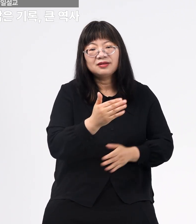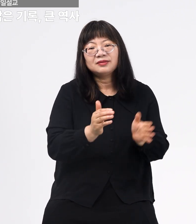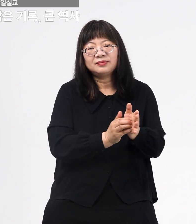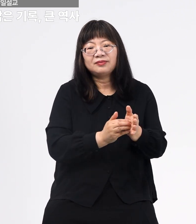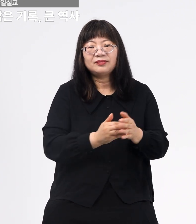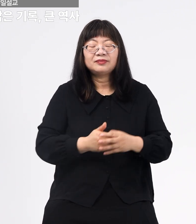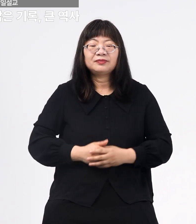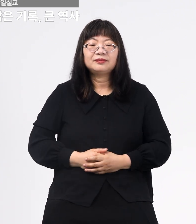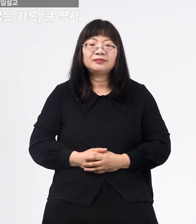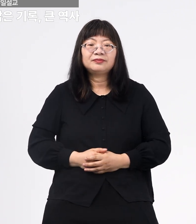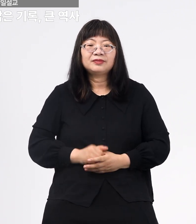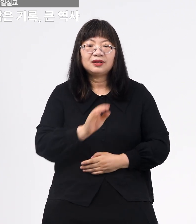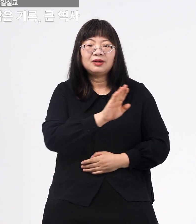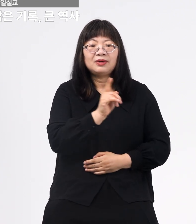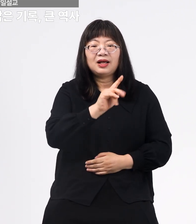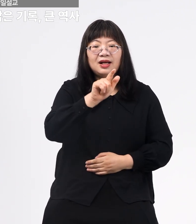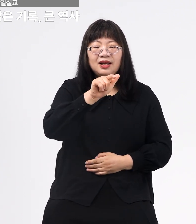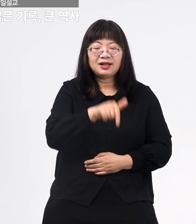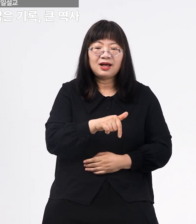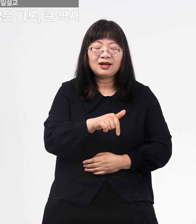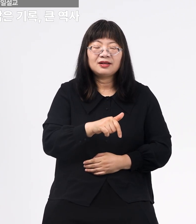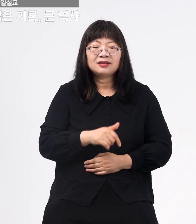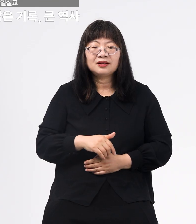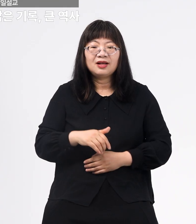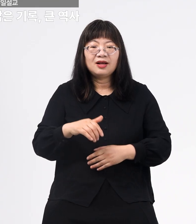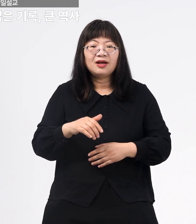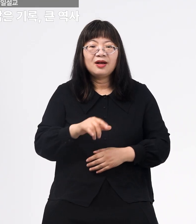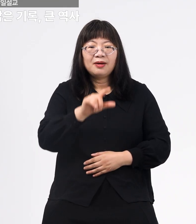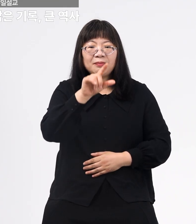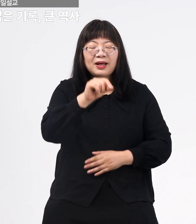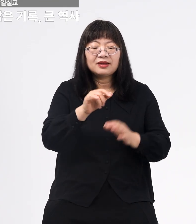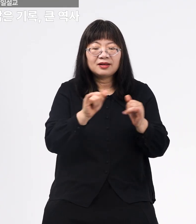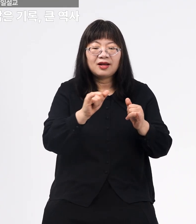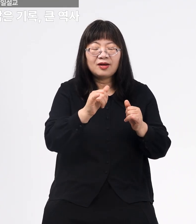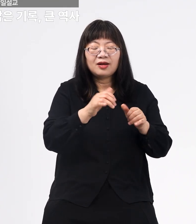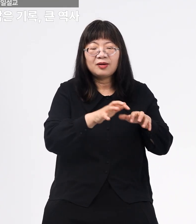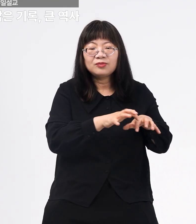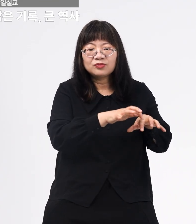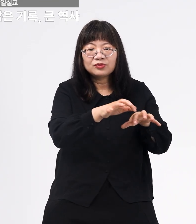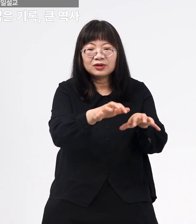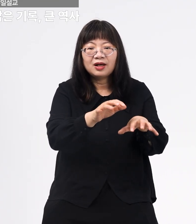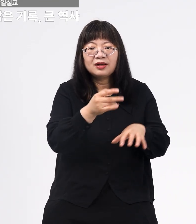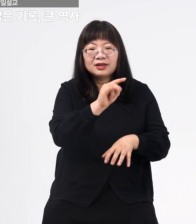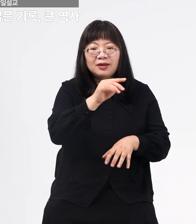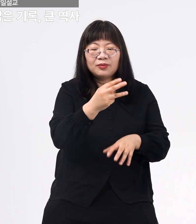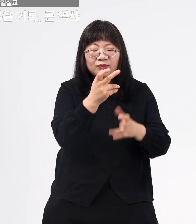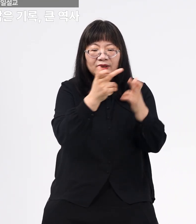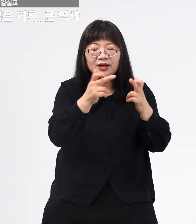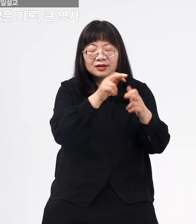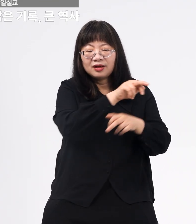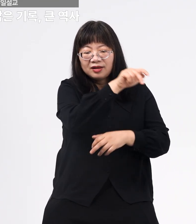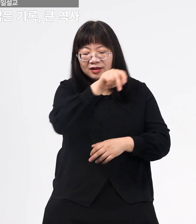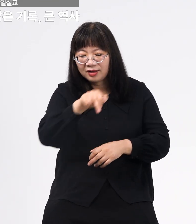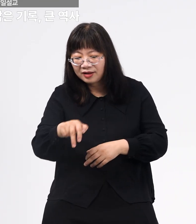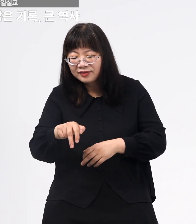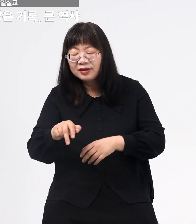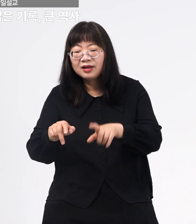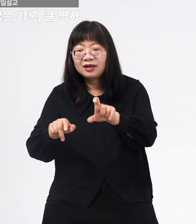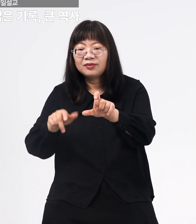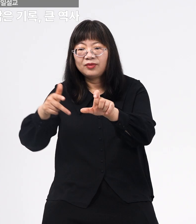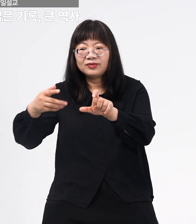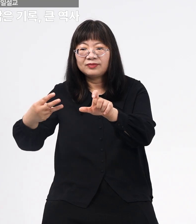하는지라. 이에 바락이 10,000명을 거느리고 다볼산에서 내려가니. 우리 15절 다